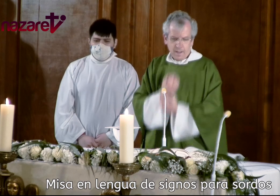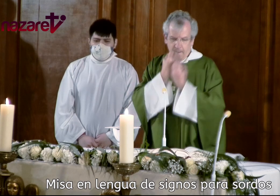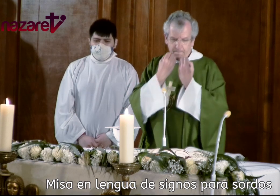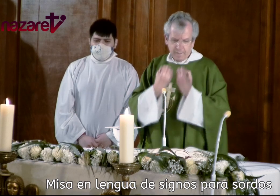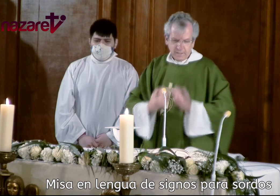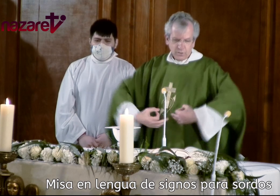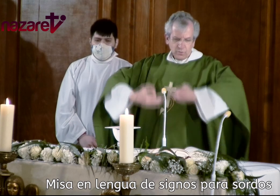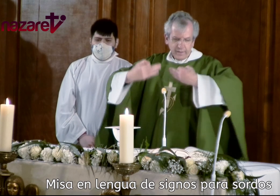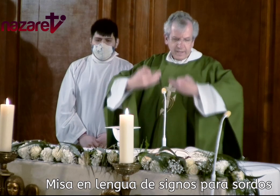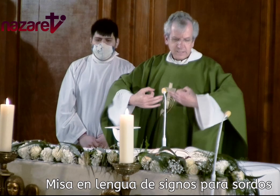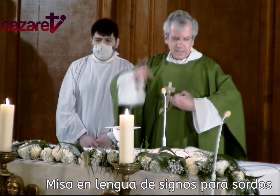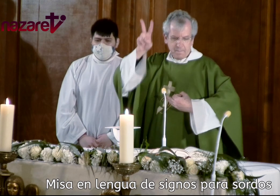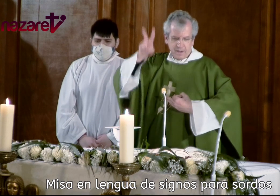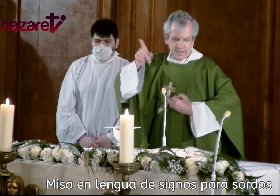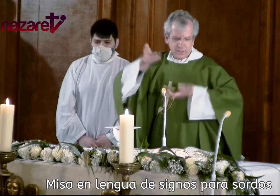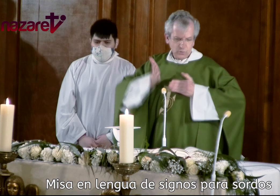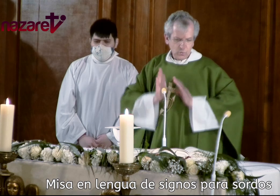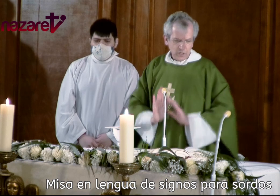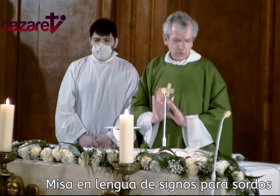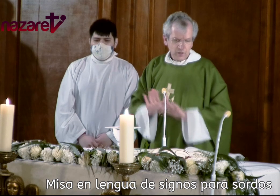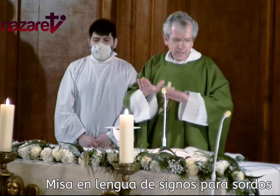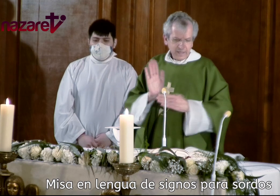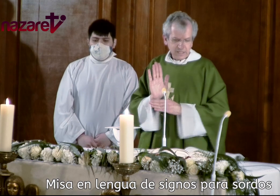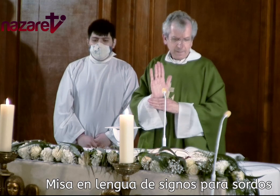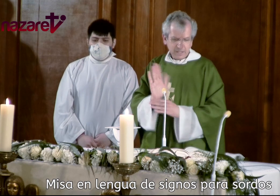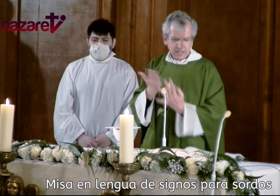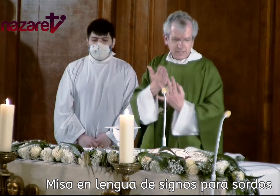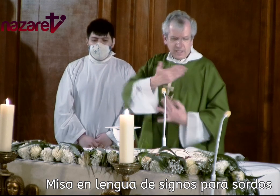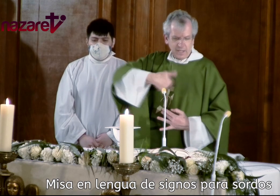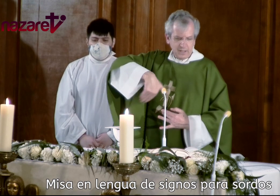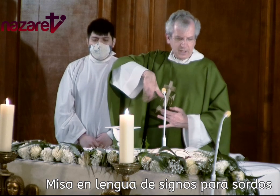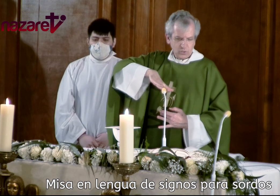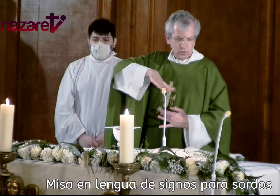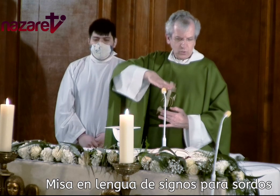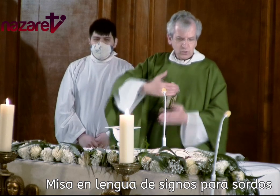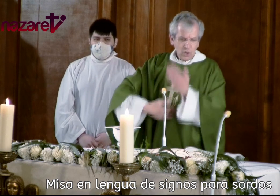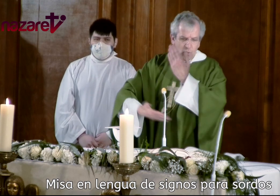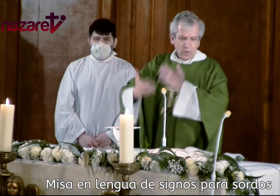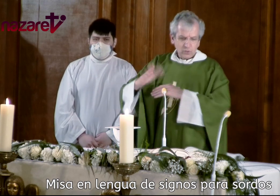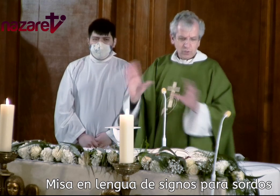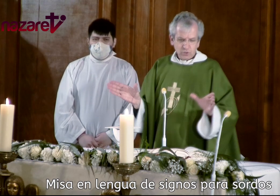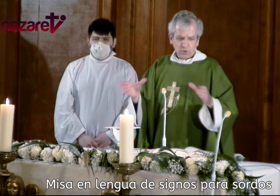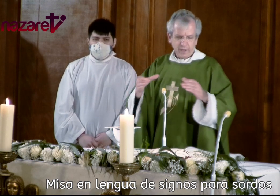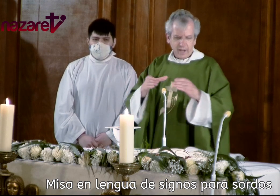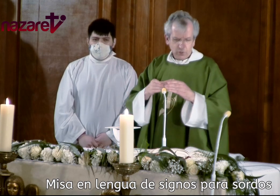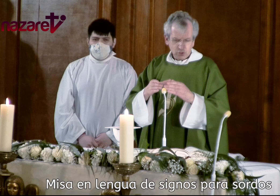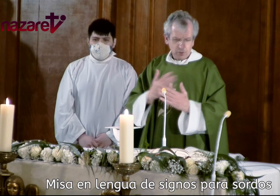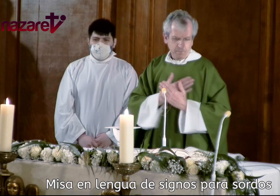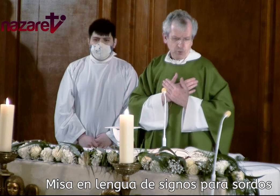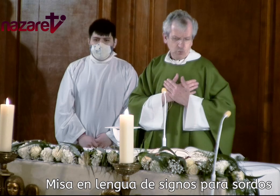bendito es en verdad tu hijo que está presente entre nosotros cuando somos congregados por tu